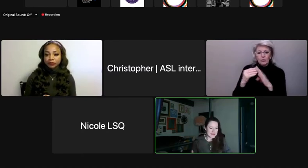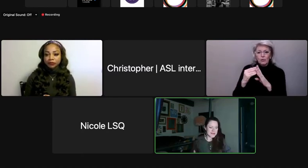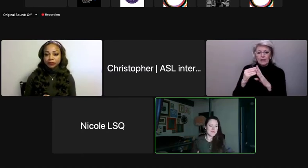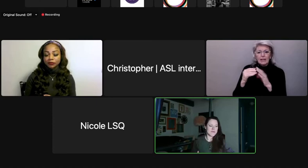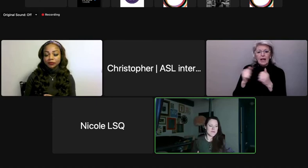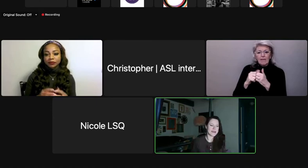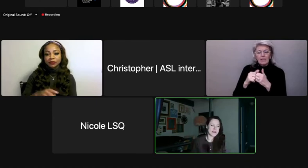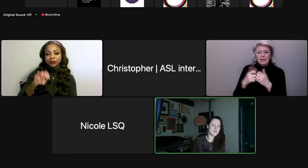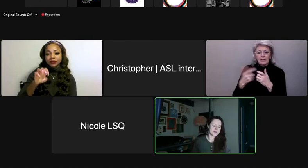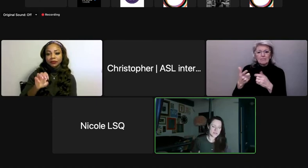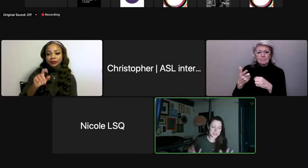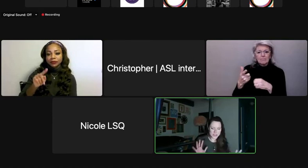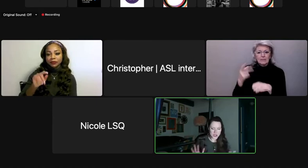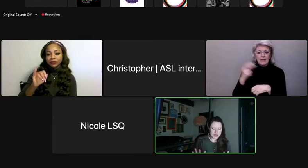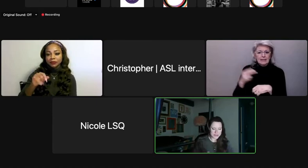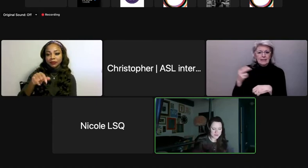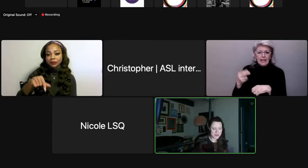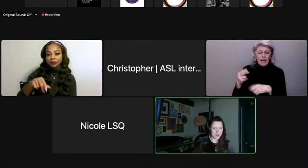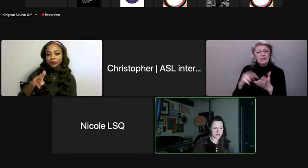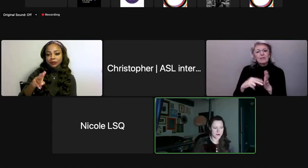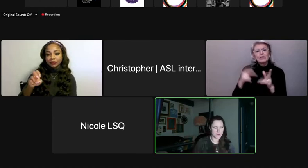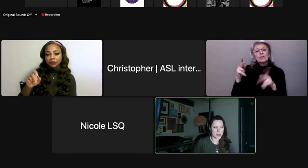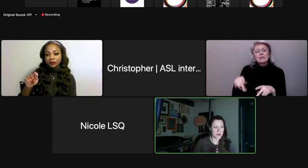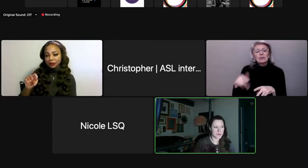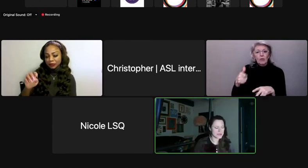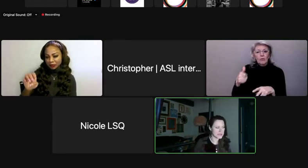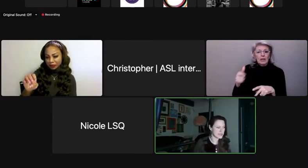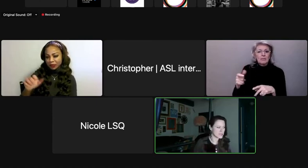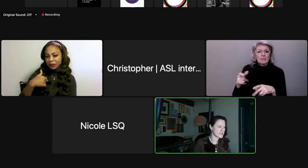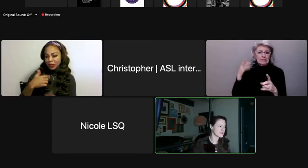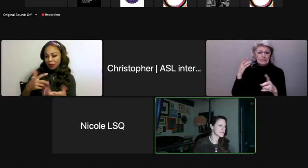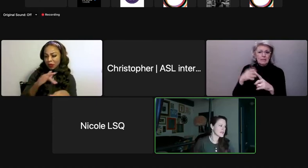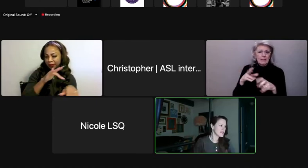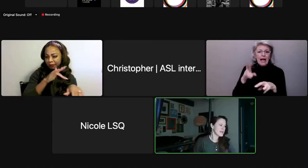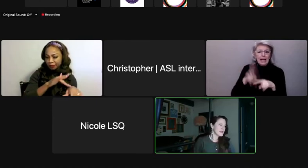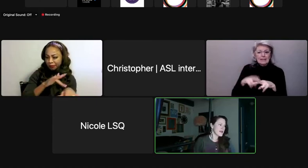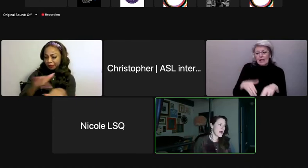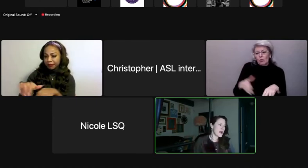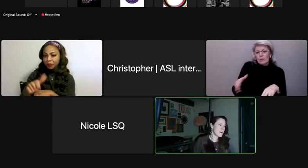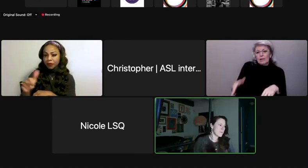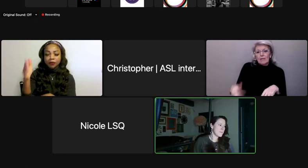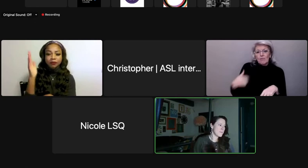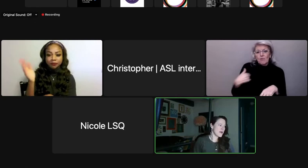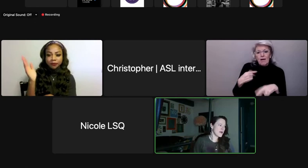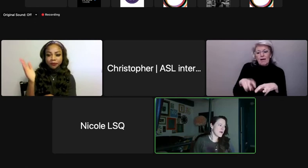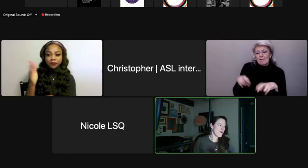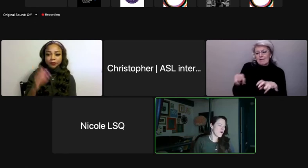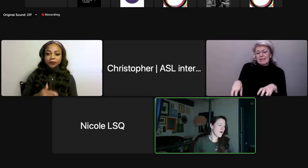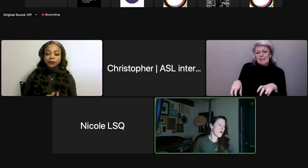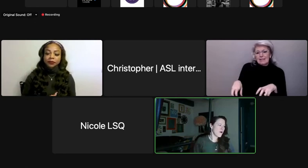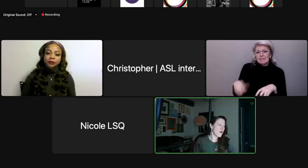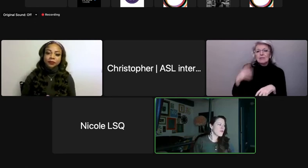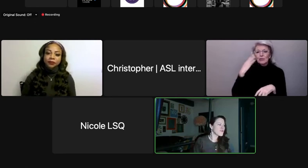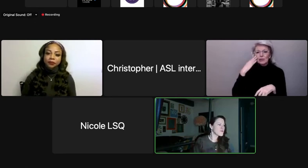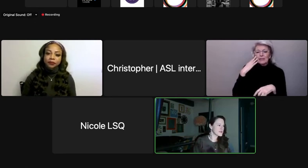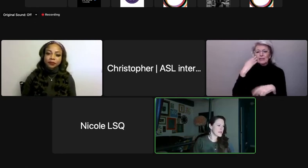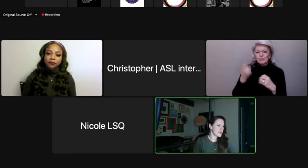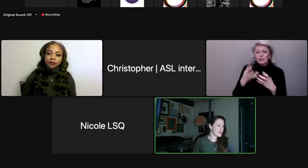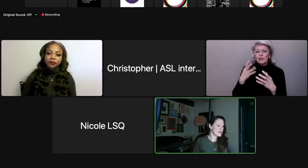incapacités c'est-à-dire quelqu'un qui était directement assis à côté de moi donc je sais qu'il y eu plusieurs